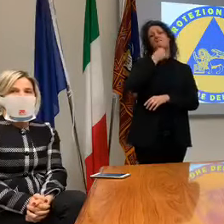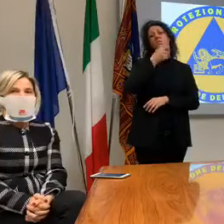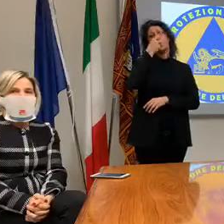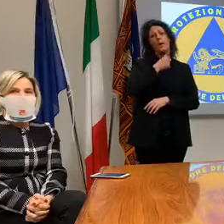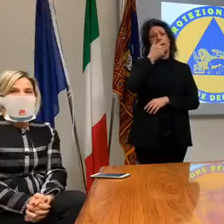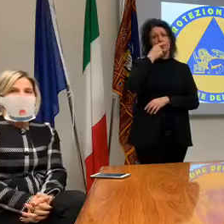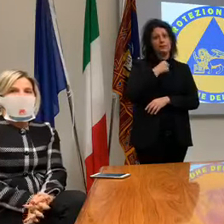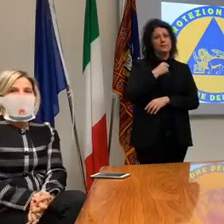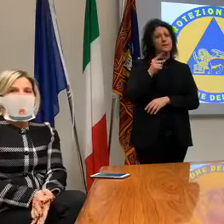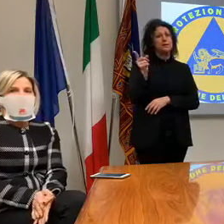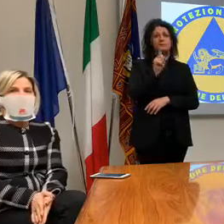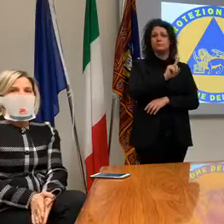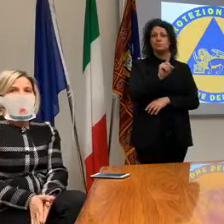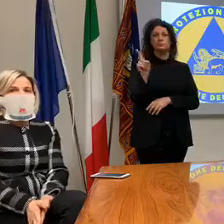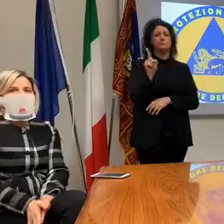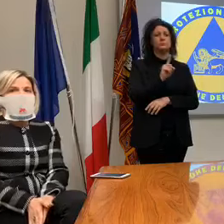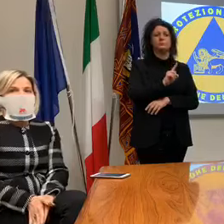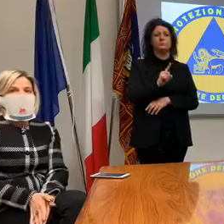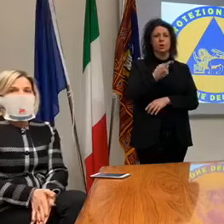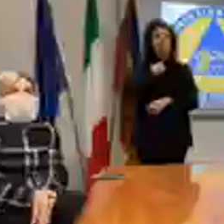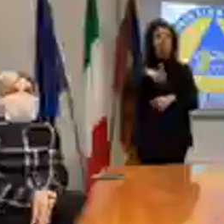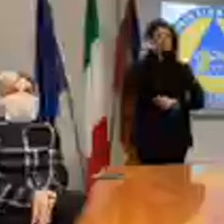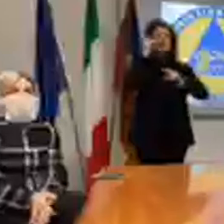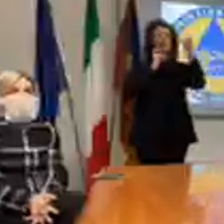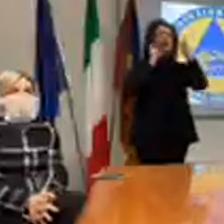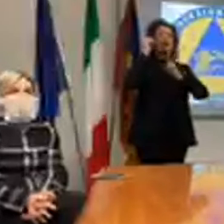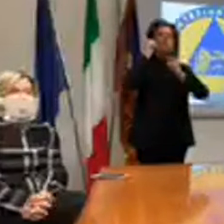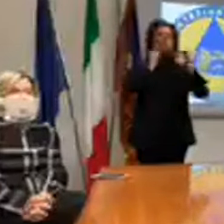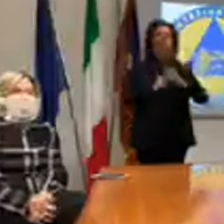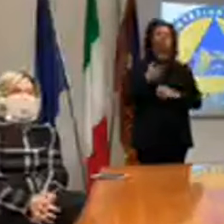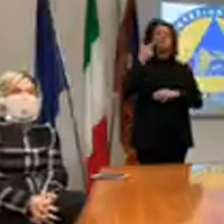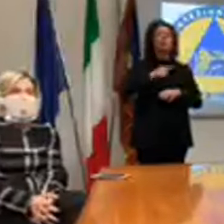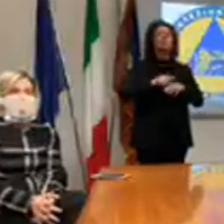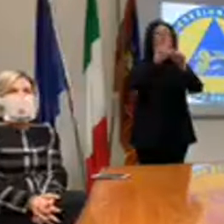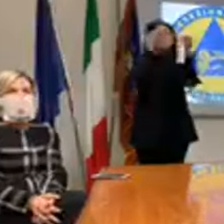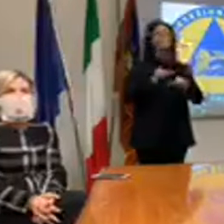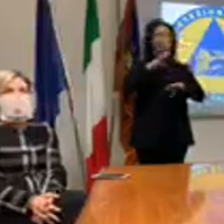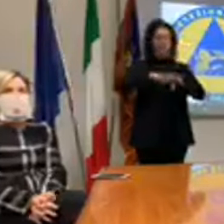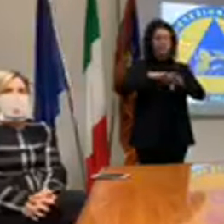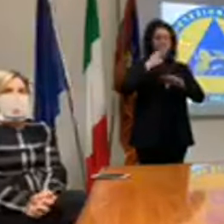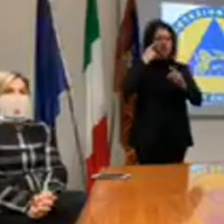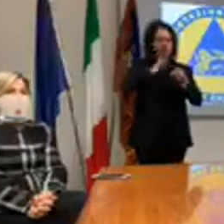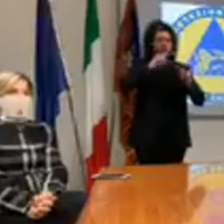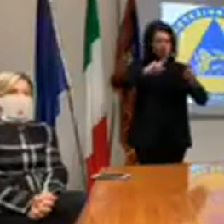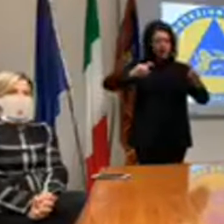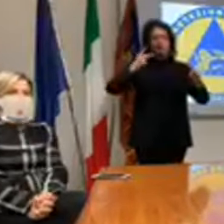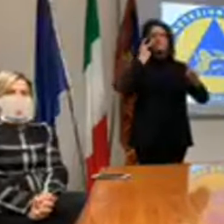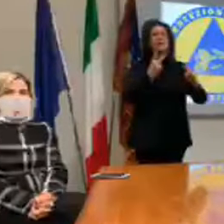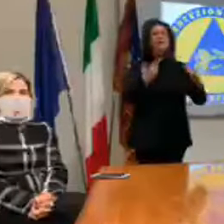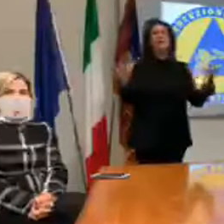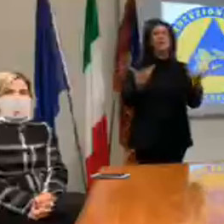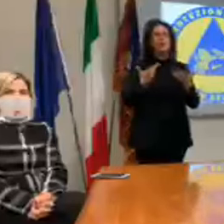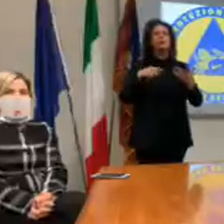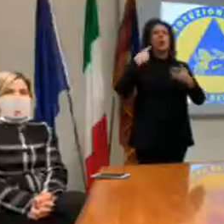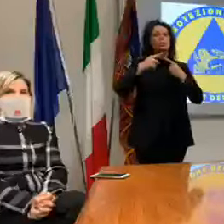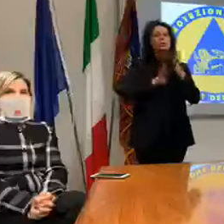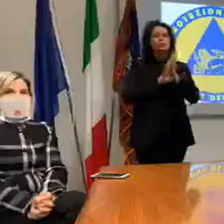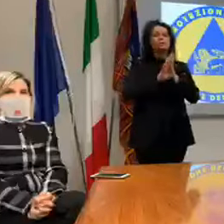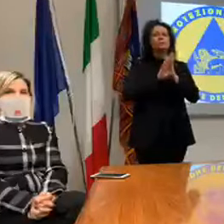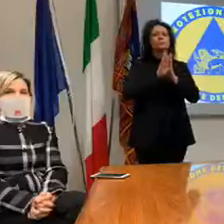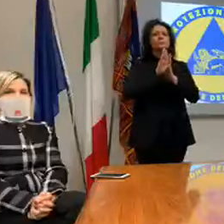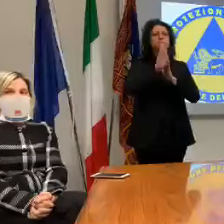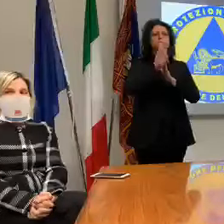preoccupati, il modello ci dice che ci sarà una costanza di incremento di contagiati, di patologici